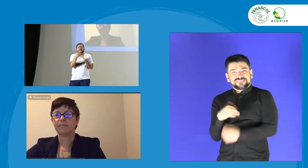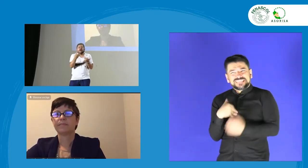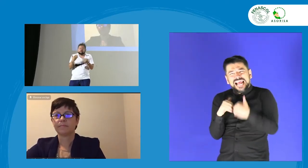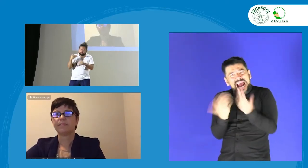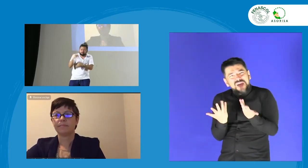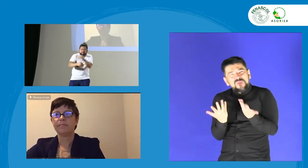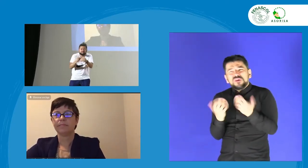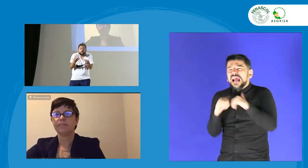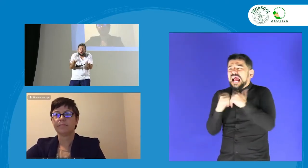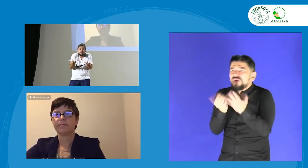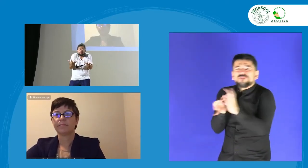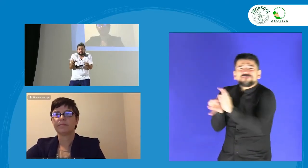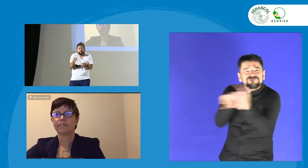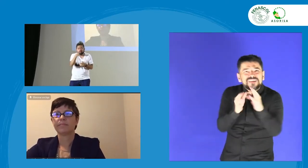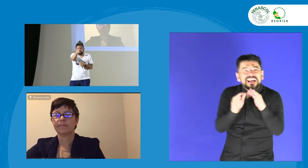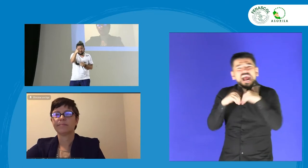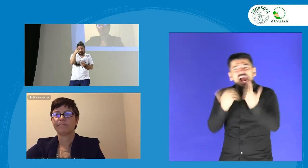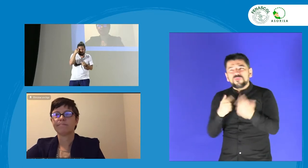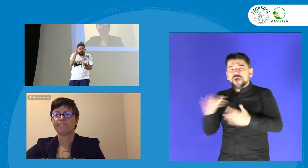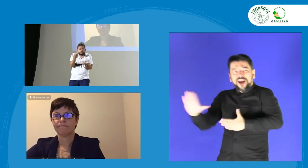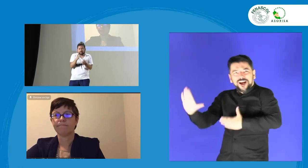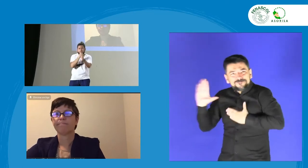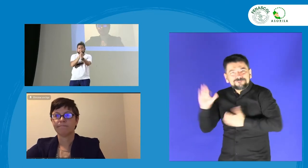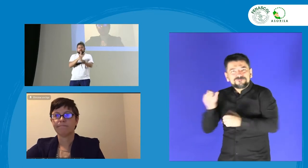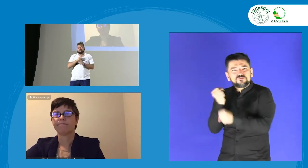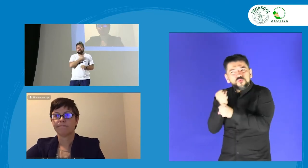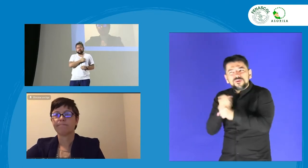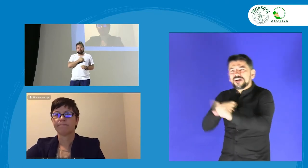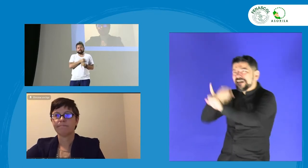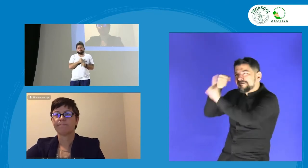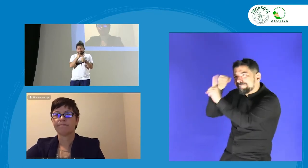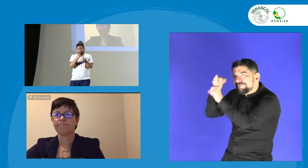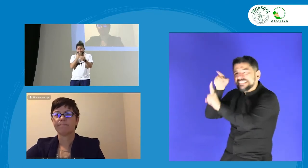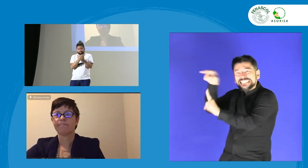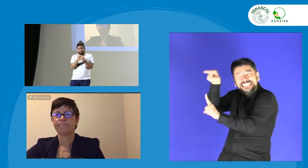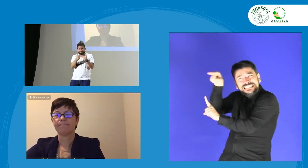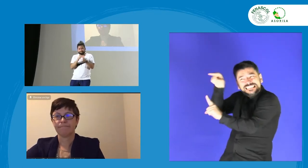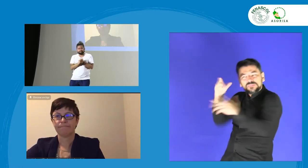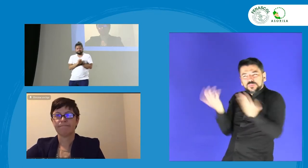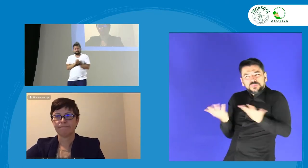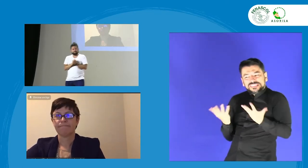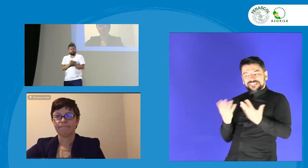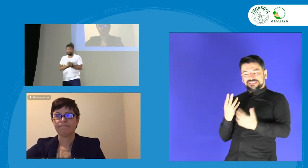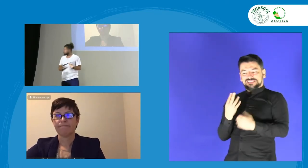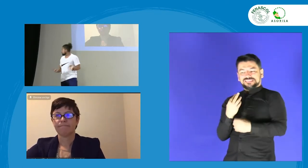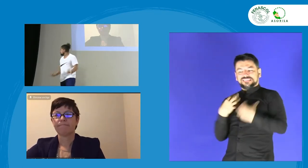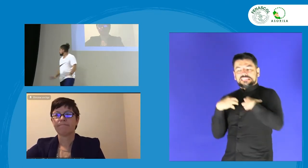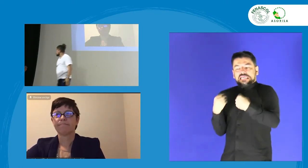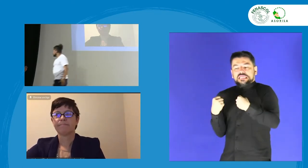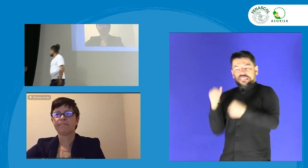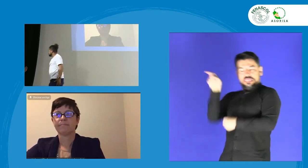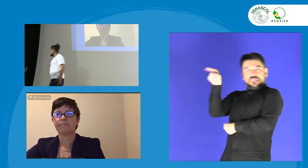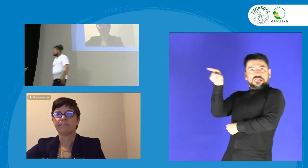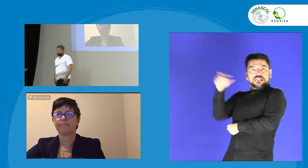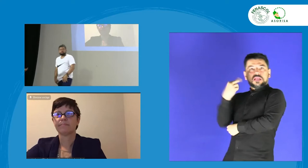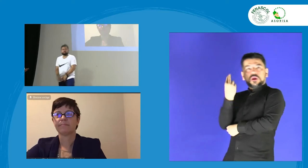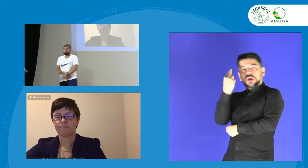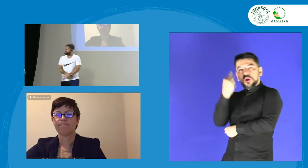en hacer incidencia en el sector médico, pero ¿cómo? ¿Cómo lo podemos hacer? Me gustaría que me dé respuesta al respecto. Muchas gracias.